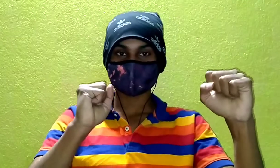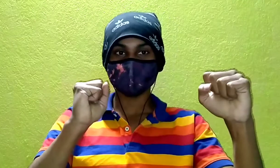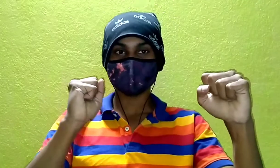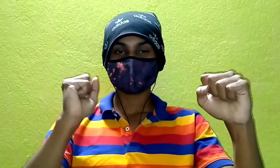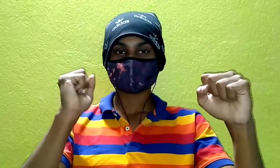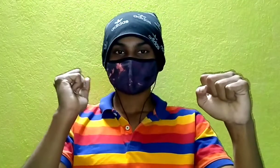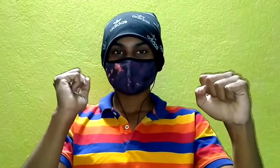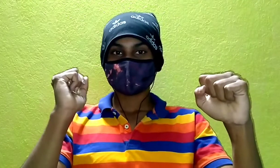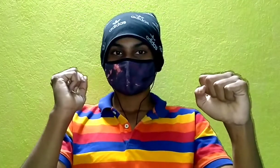कि